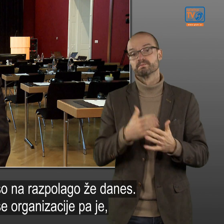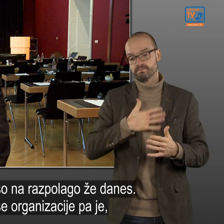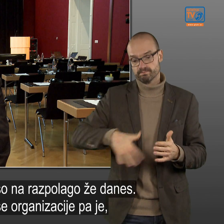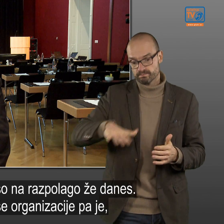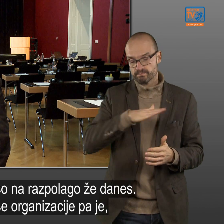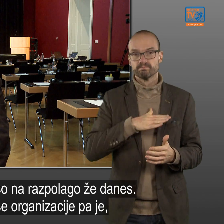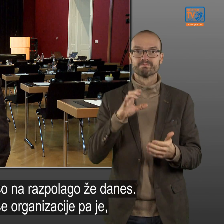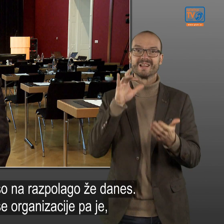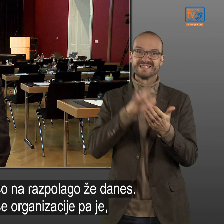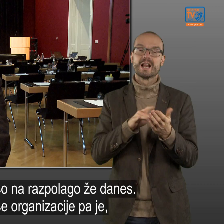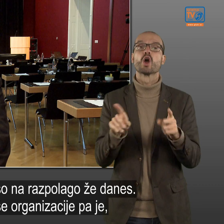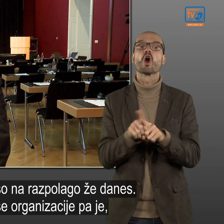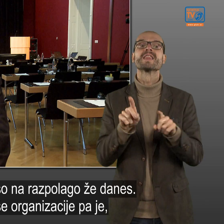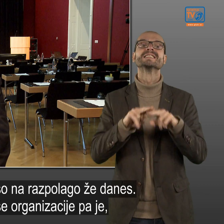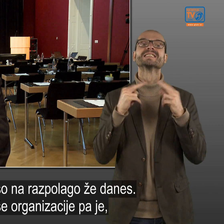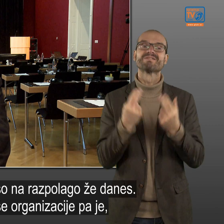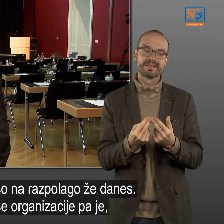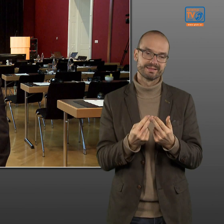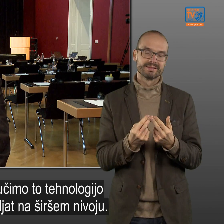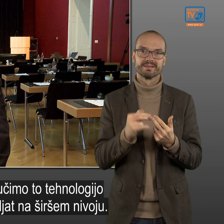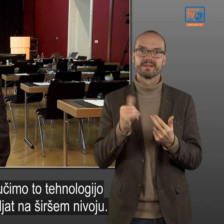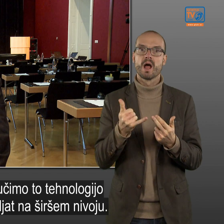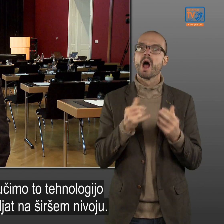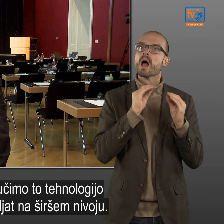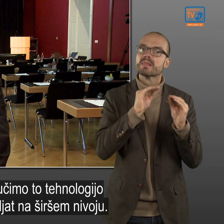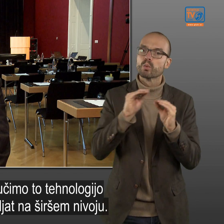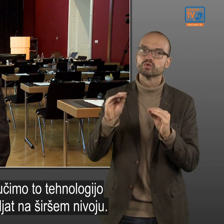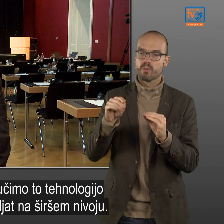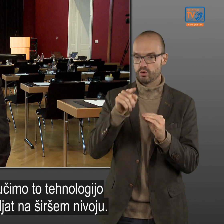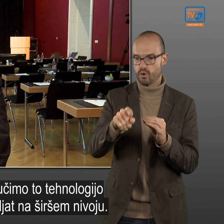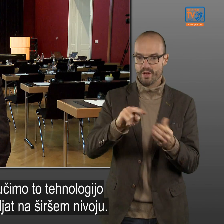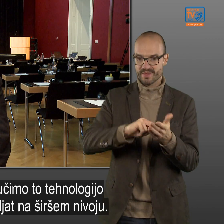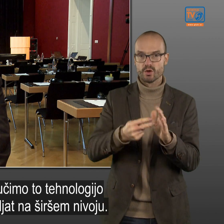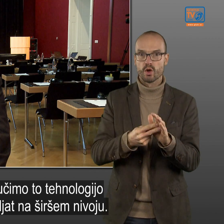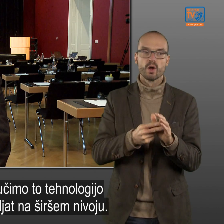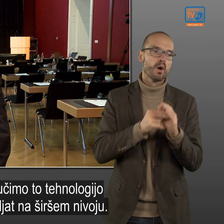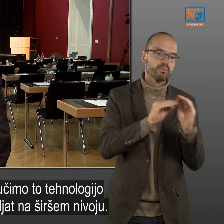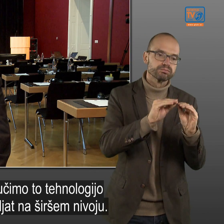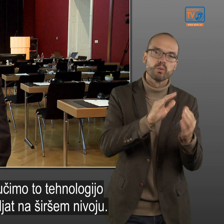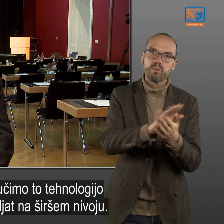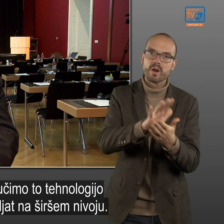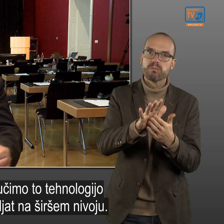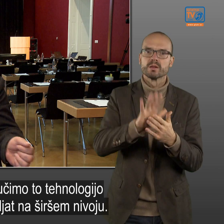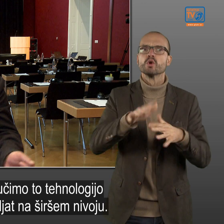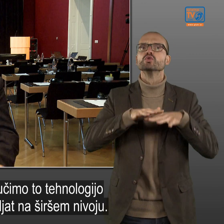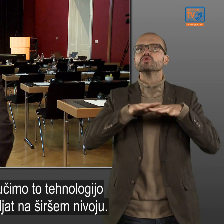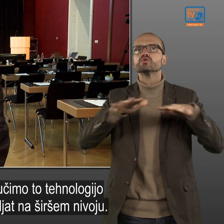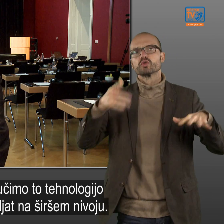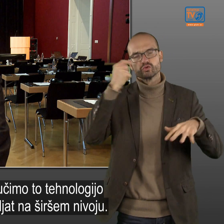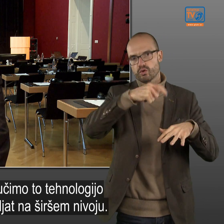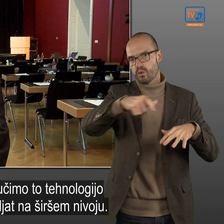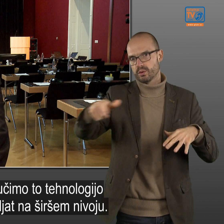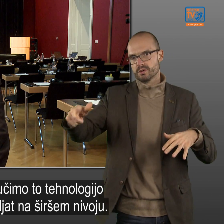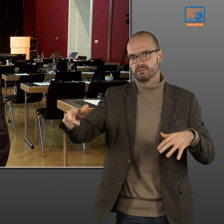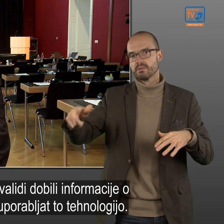Naš cilj pa je kot sveta, da naučimo uporabljati to tehnologijo na širšem